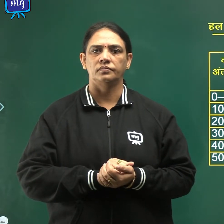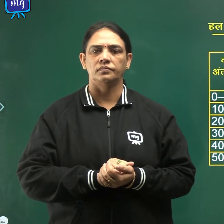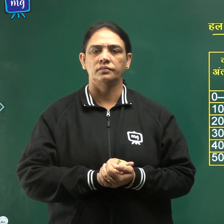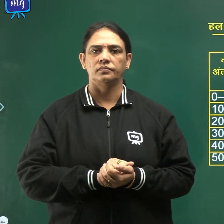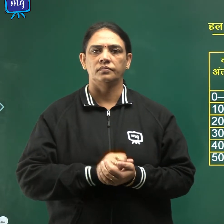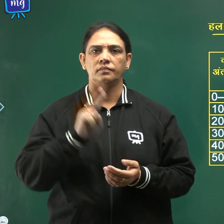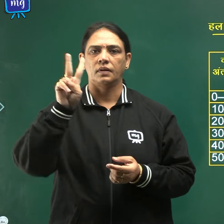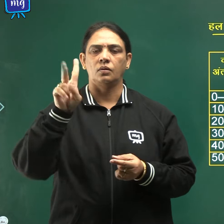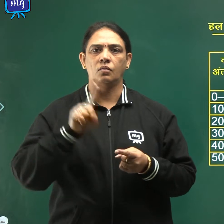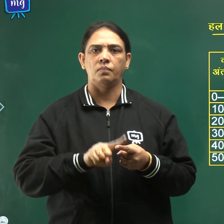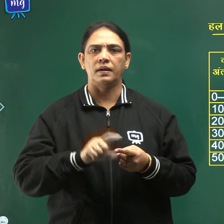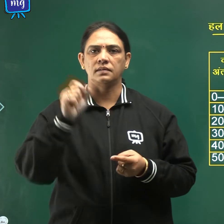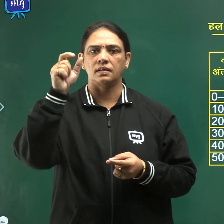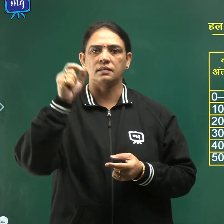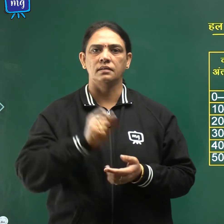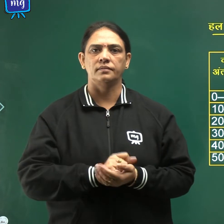2 + 10